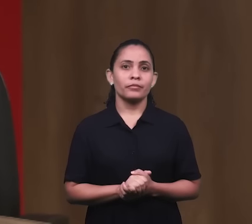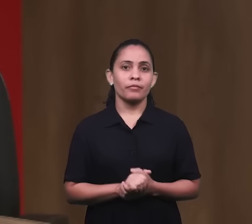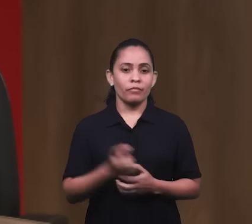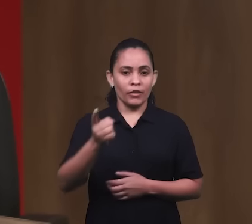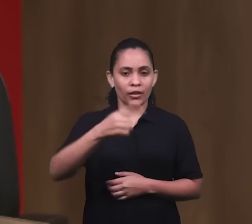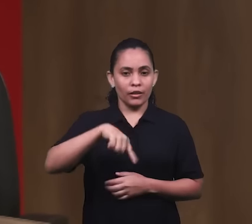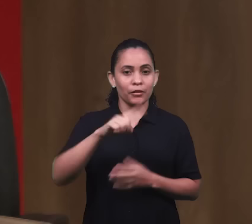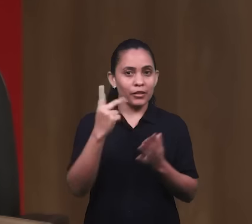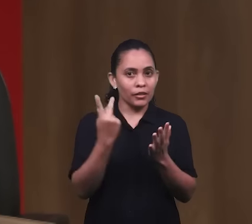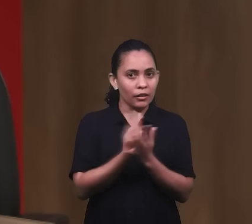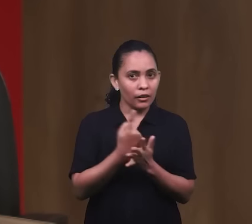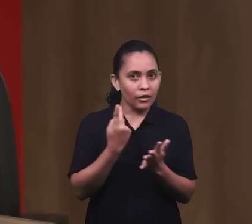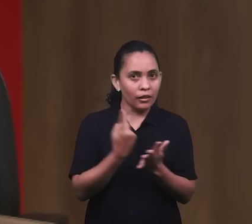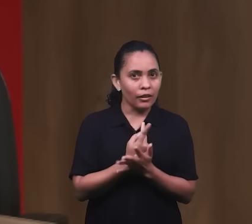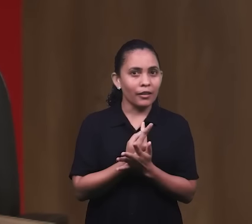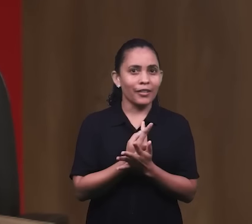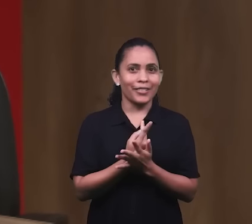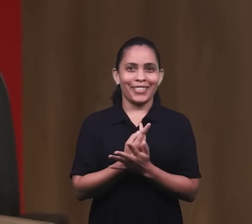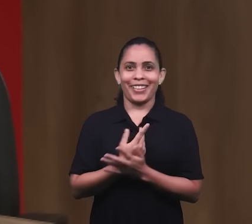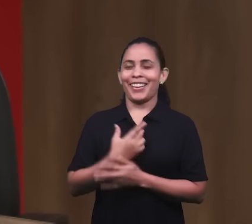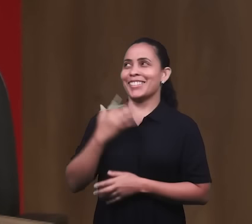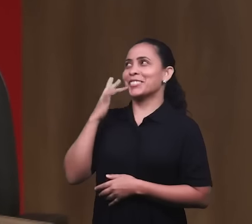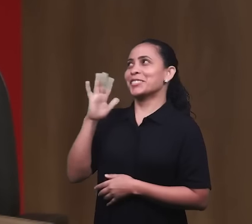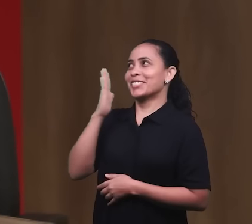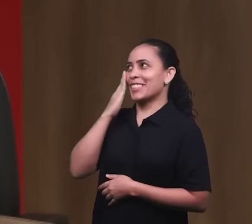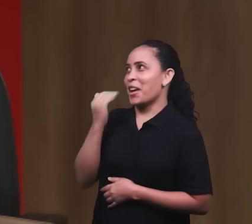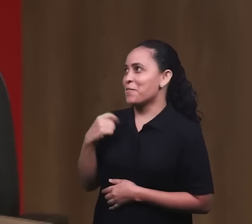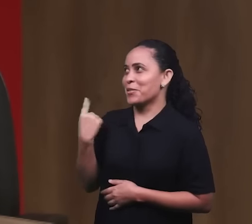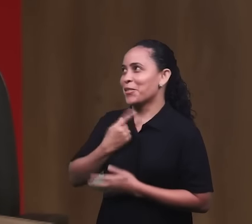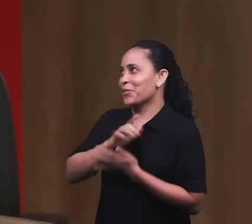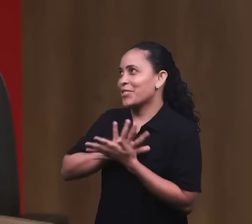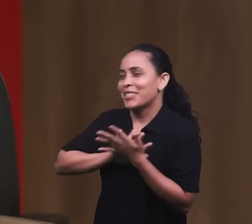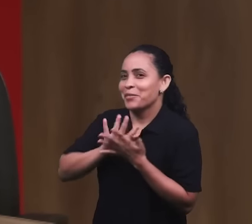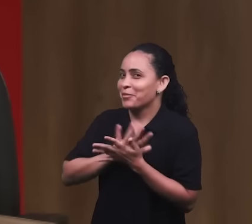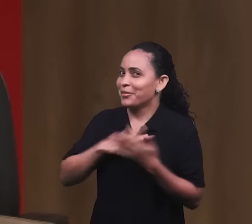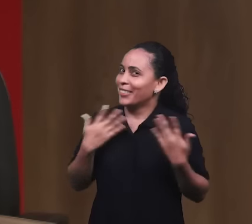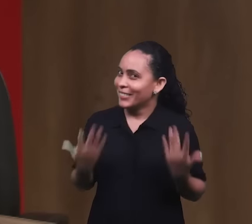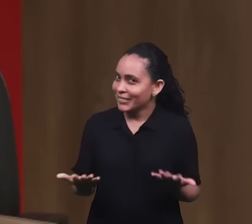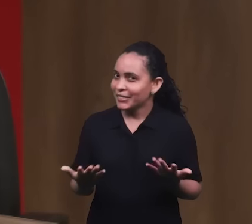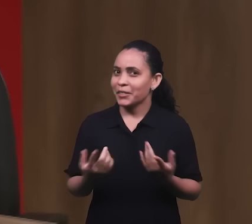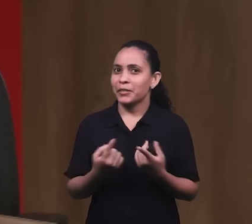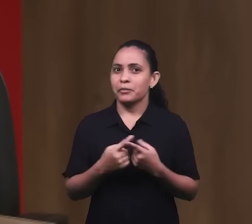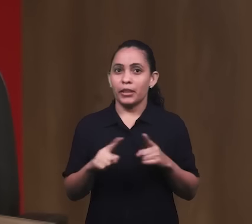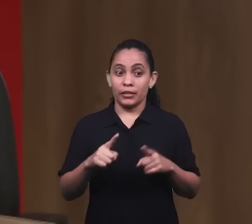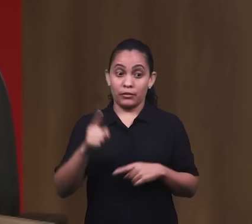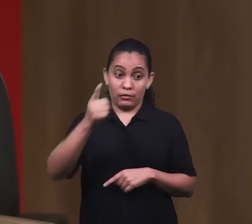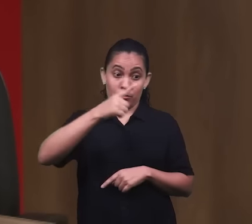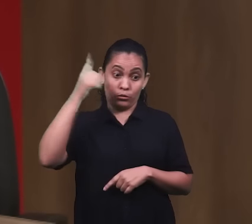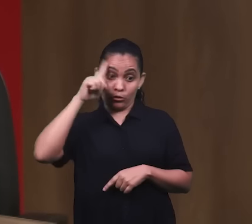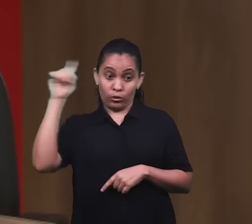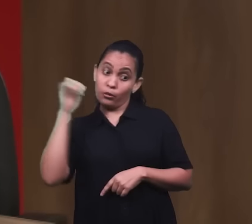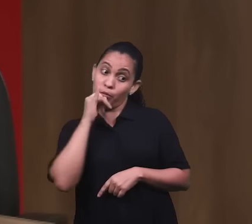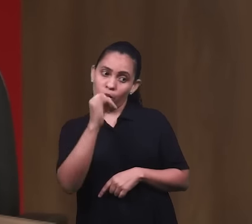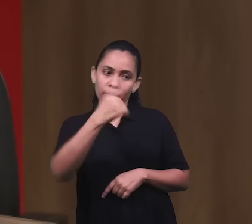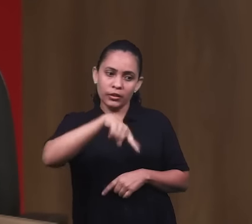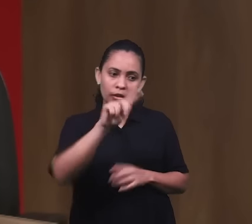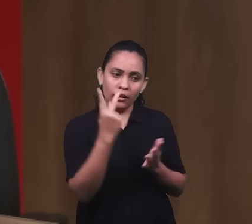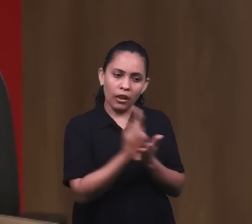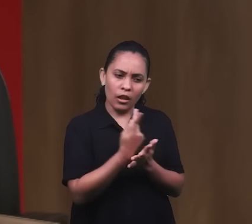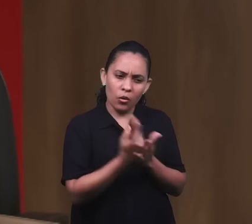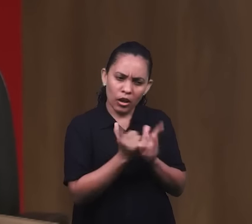aquilo que vocês erraram, porque o Senhor sabe que a gente não fez nada. A gente não fez nada. Mas o Senhor falou assim, naquilo que vocês erraram,